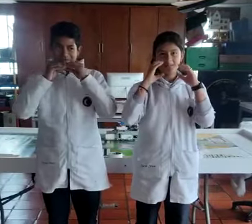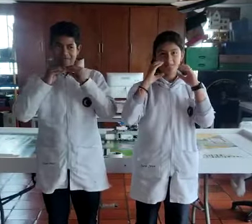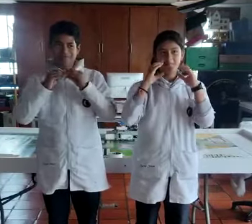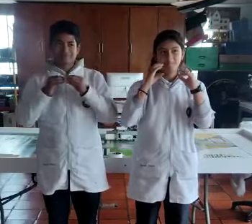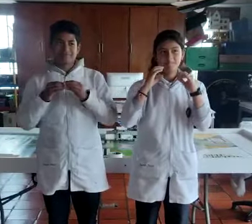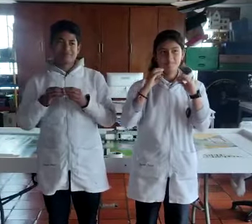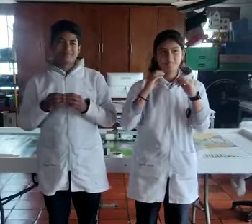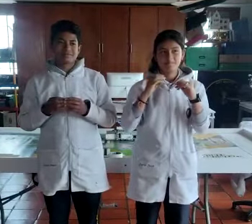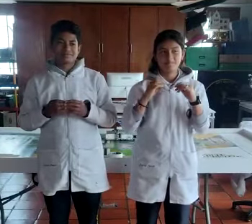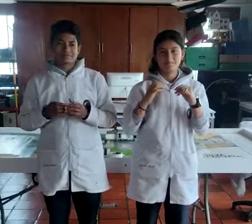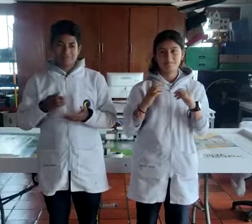Sopa.